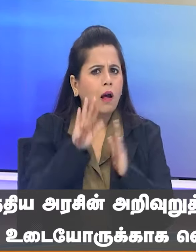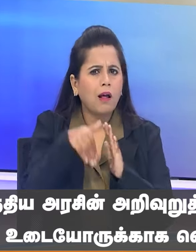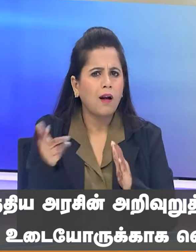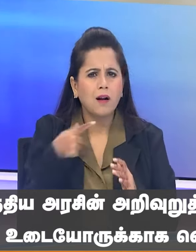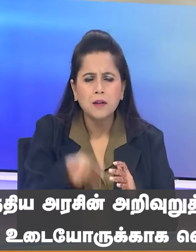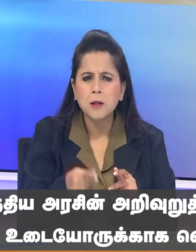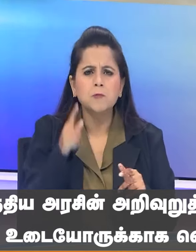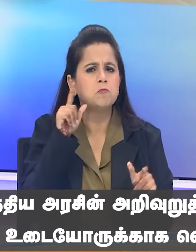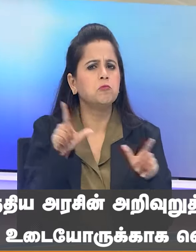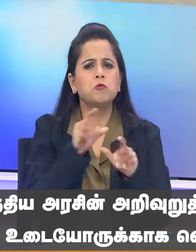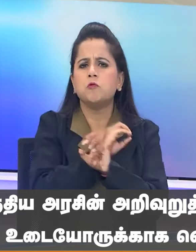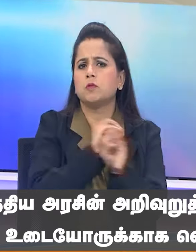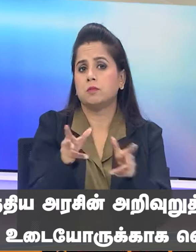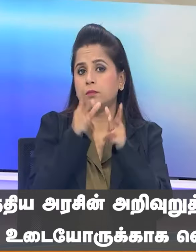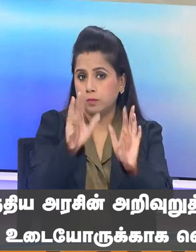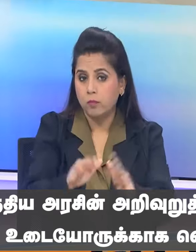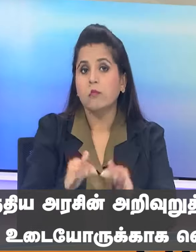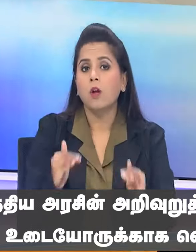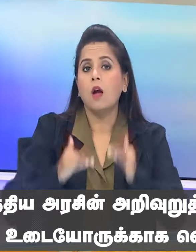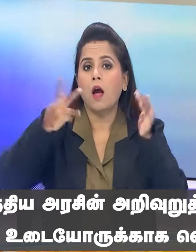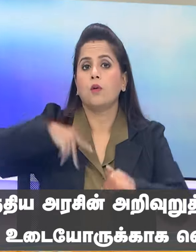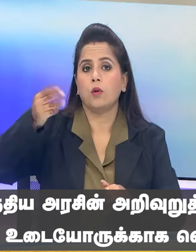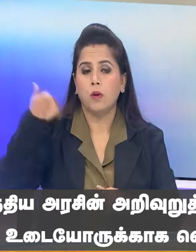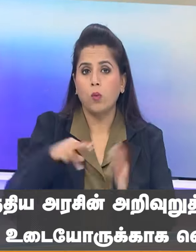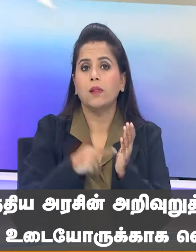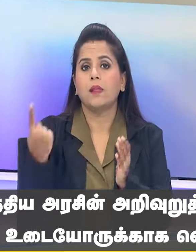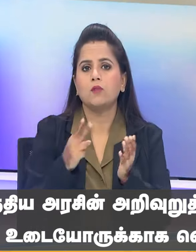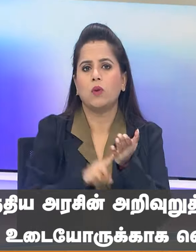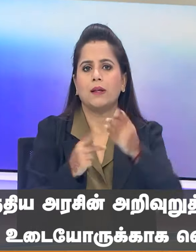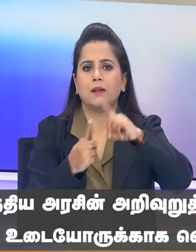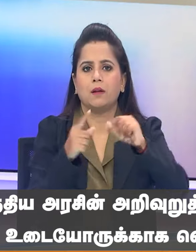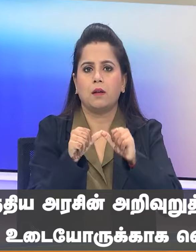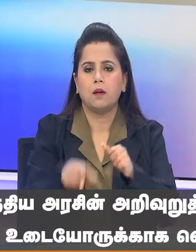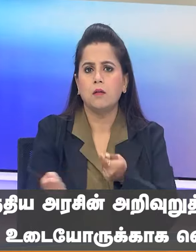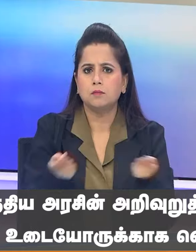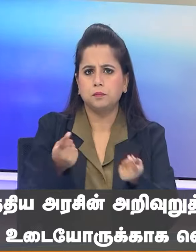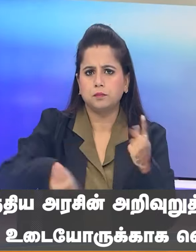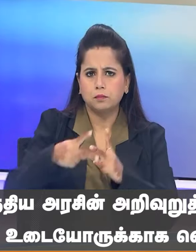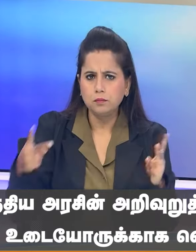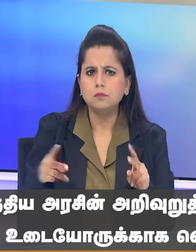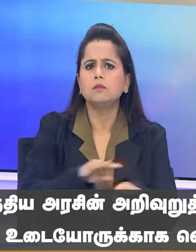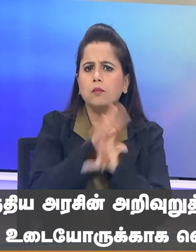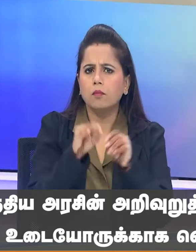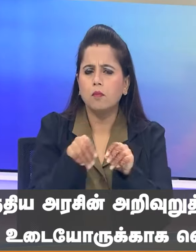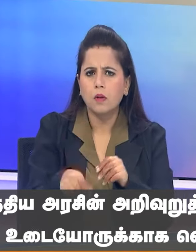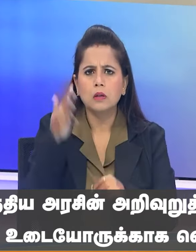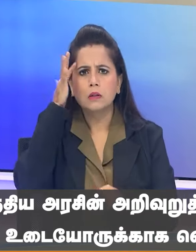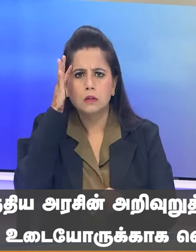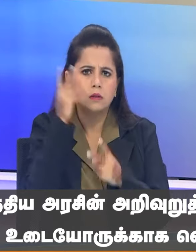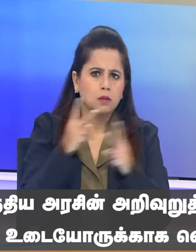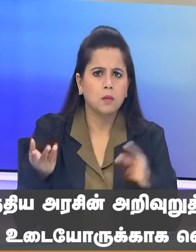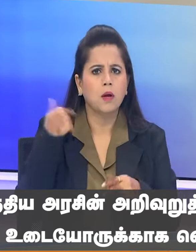पाया गया था आपको बता दें कि उच्च न्यायालय ने राष्ट्रीय एनटीएस निक संचालन के बारे में व्यापक चिंताओं को